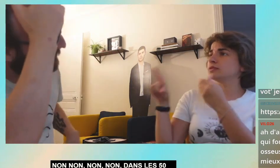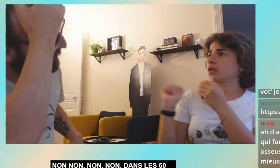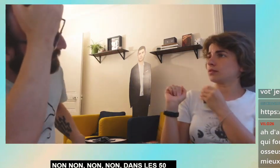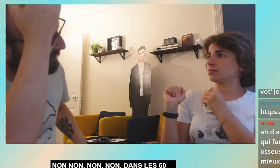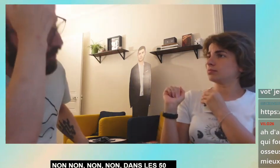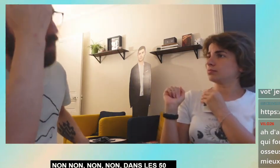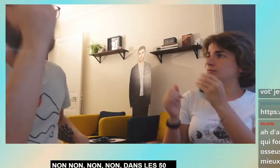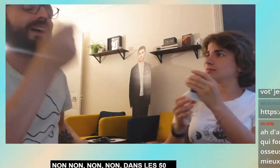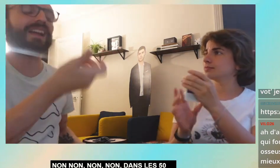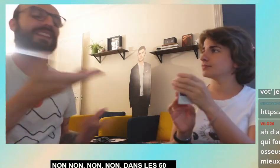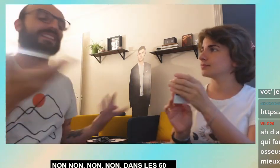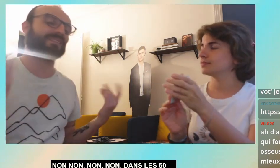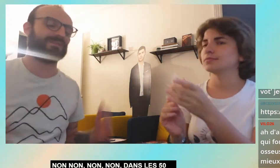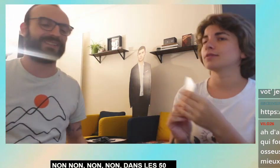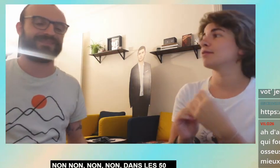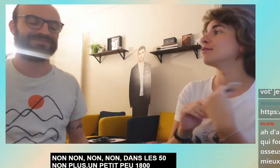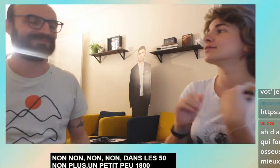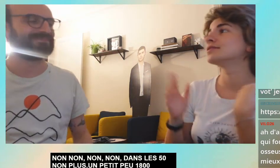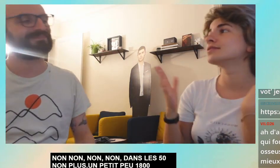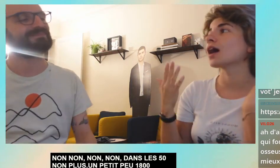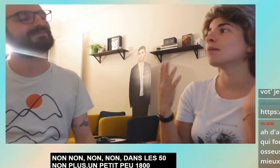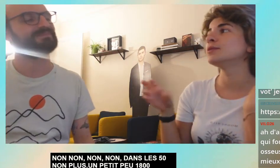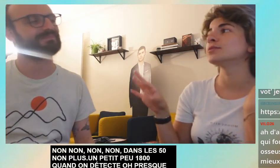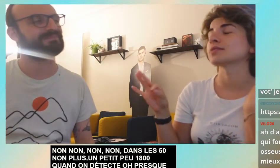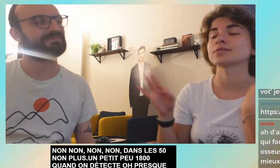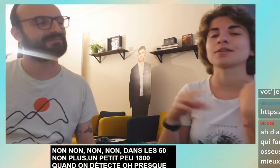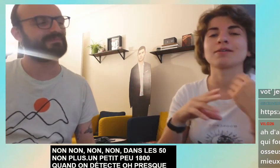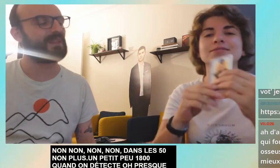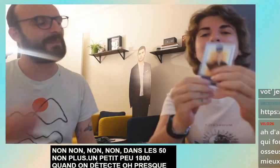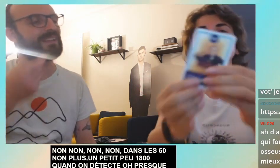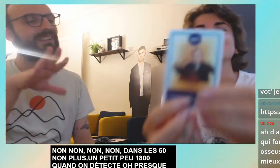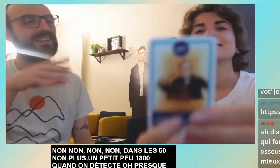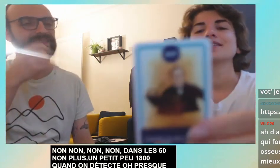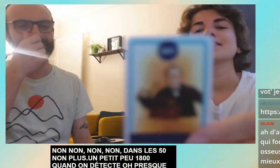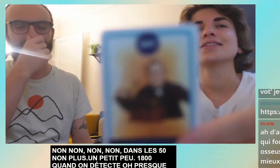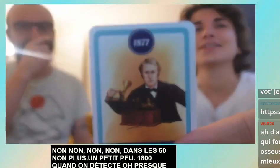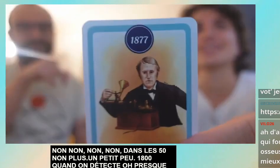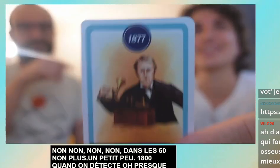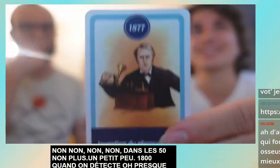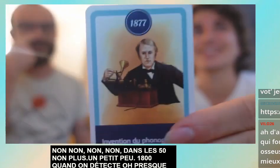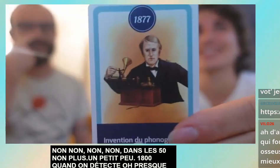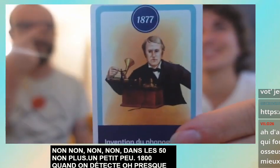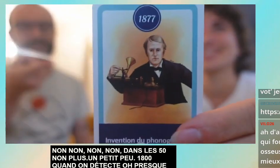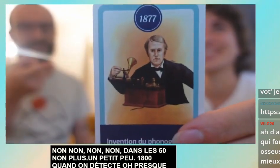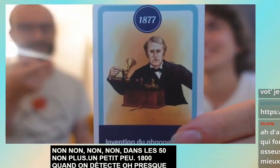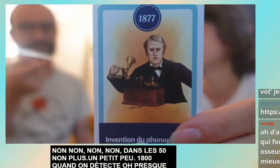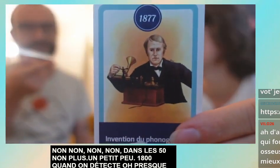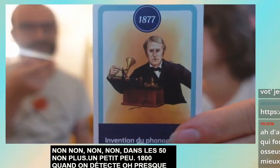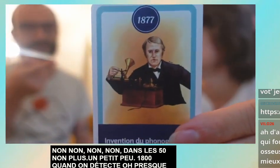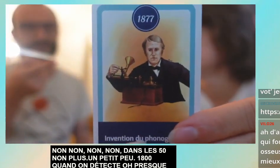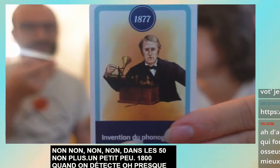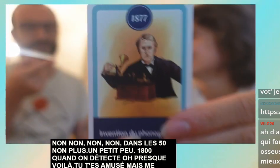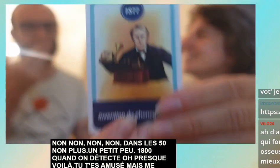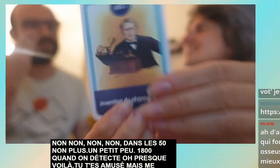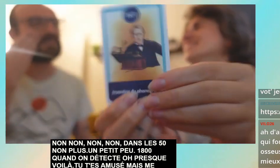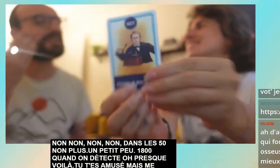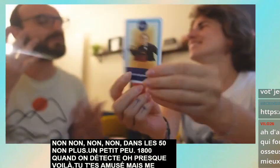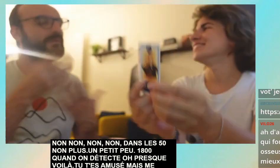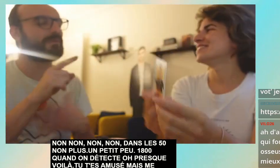1877. Oh, presque, voilà. T'étais à 1850. Mais il me semble d'ailleurs que si je confonds